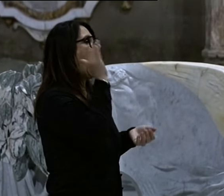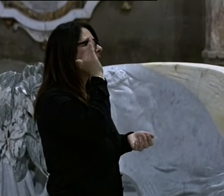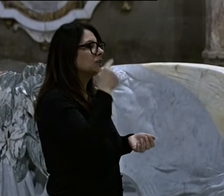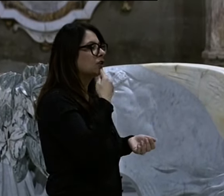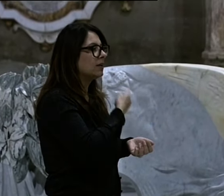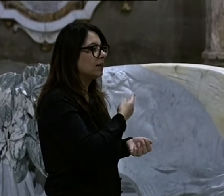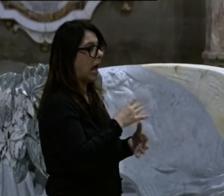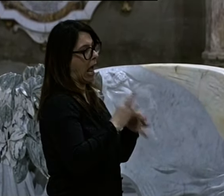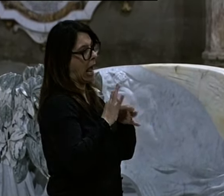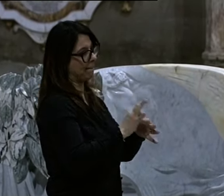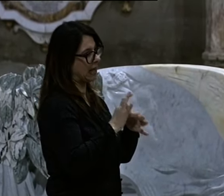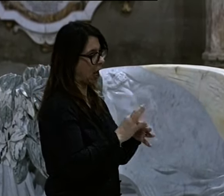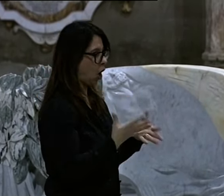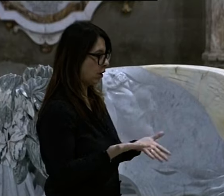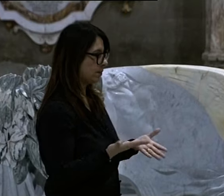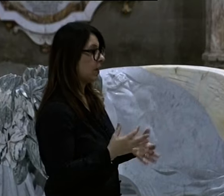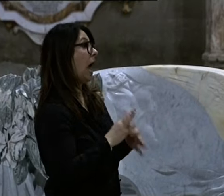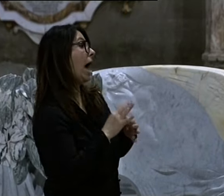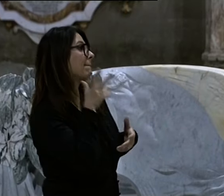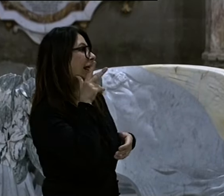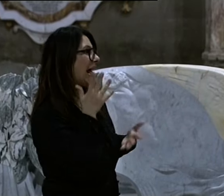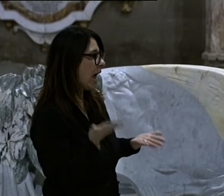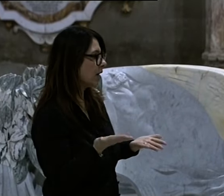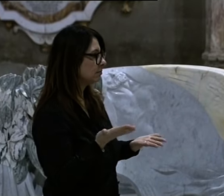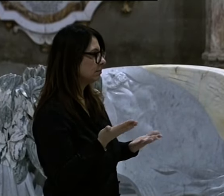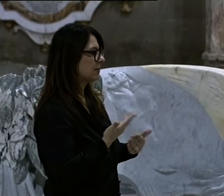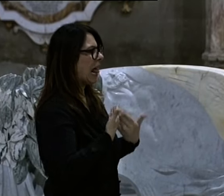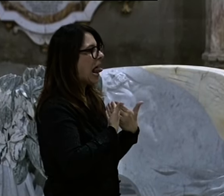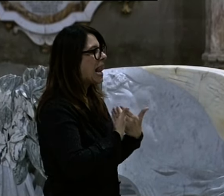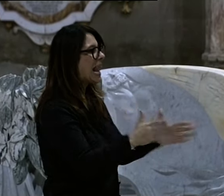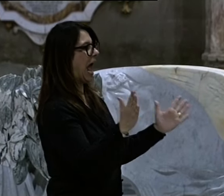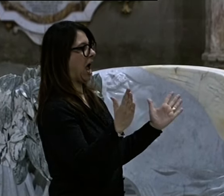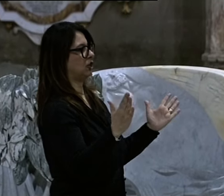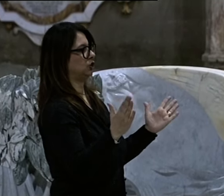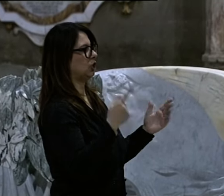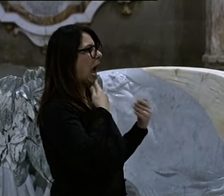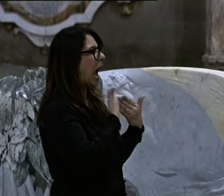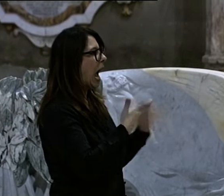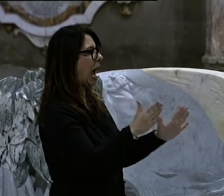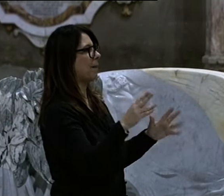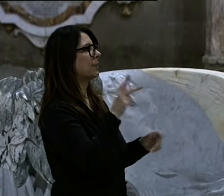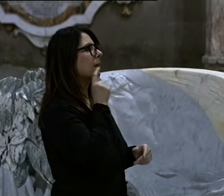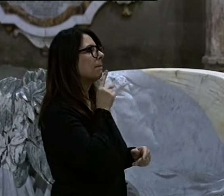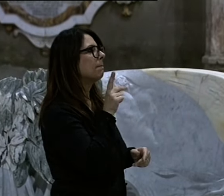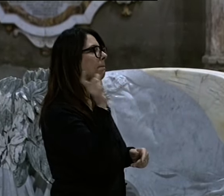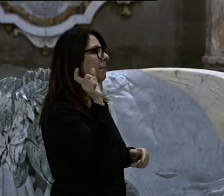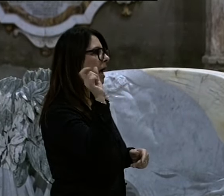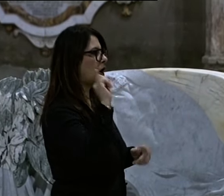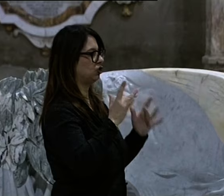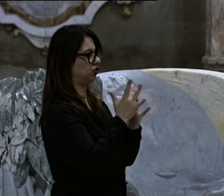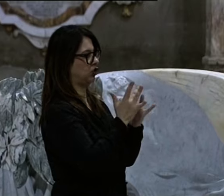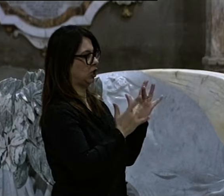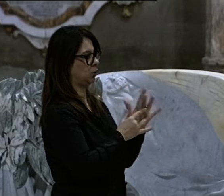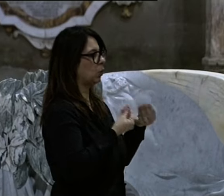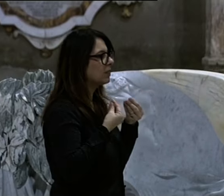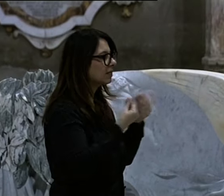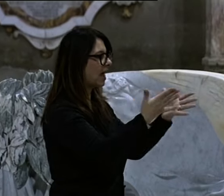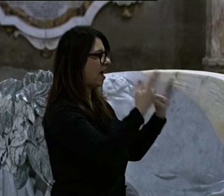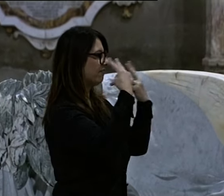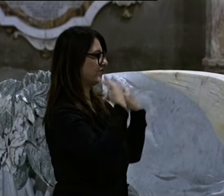dice, amico, amica, ma lascia parlare Gesù, lascia parlare Lui nella tua